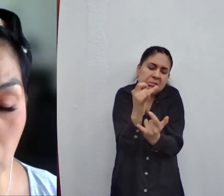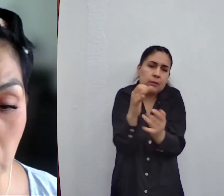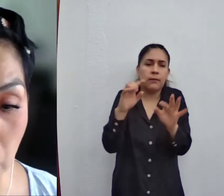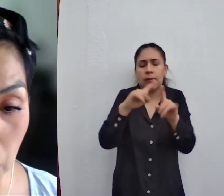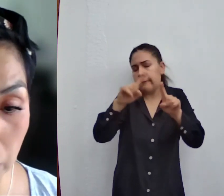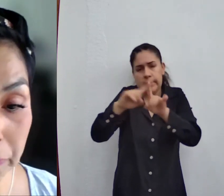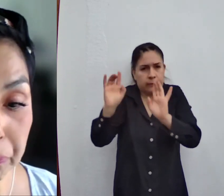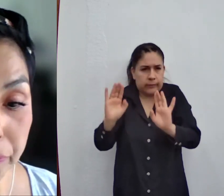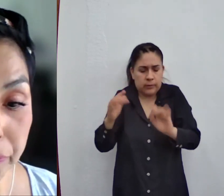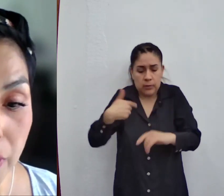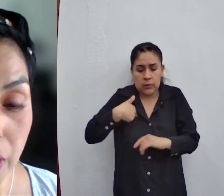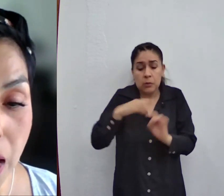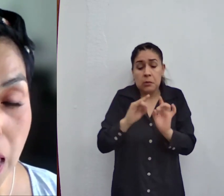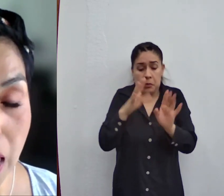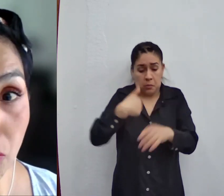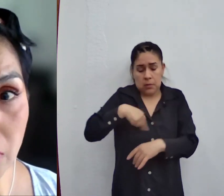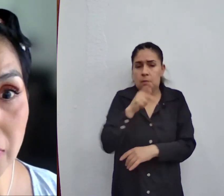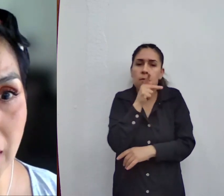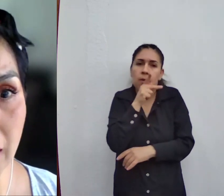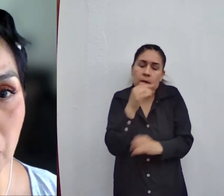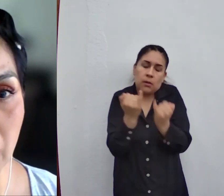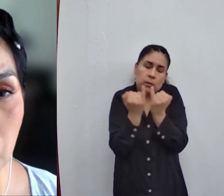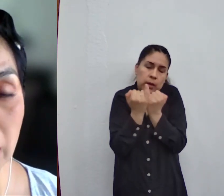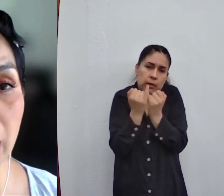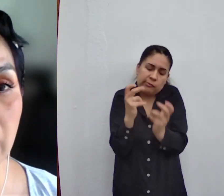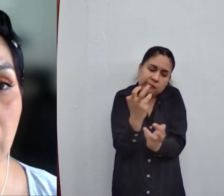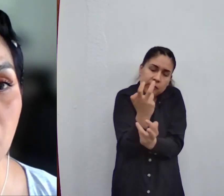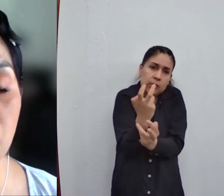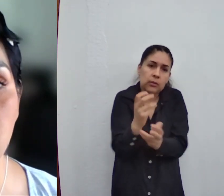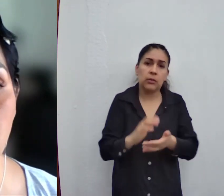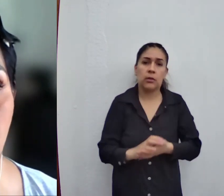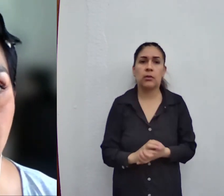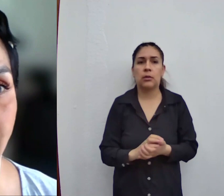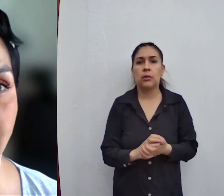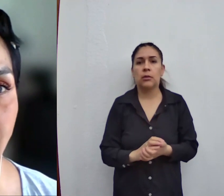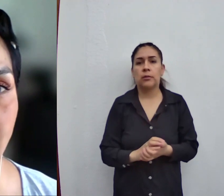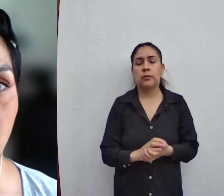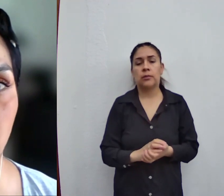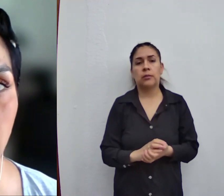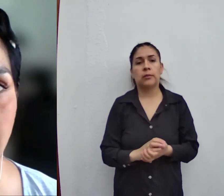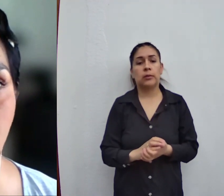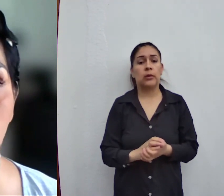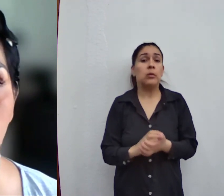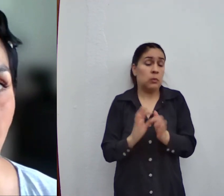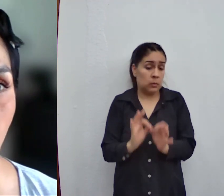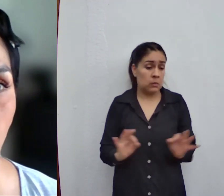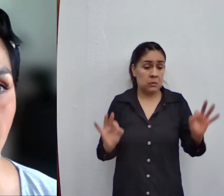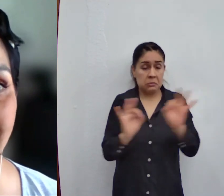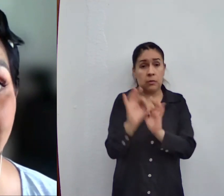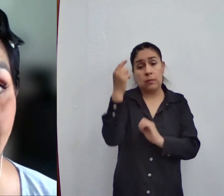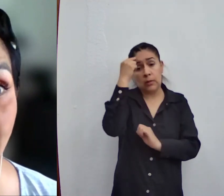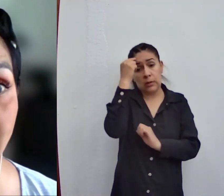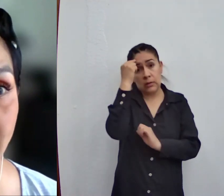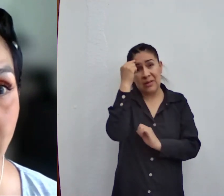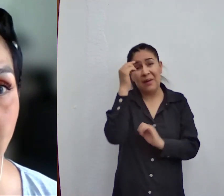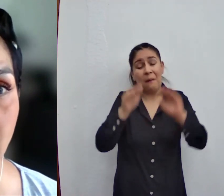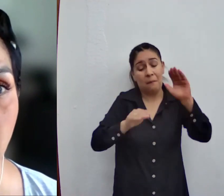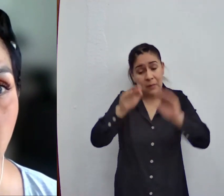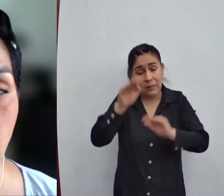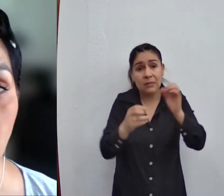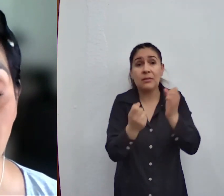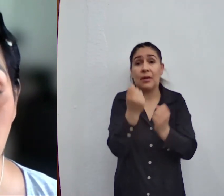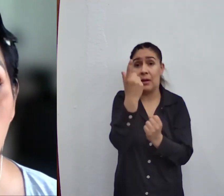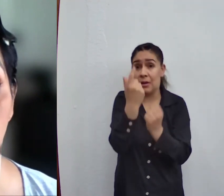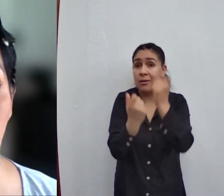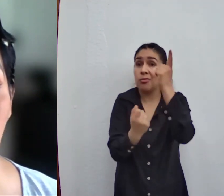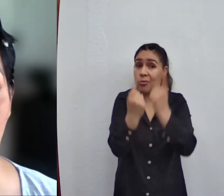cuidando. Entonces, pues también hay que tomar en cuenta que hay condiciones como la artritis que es sumamente complicado luego trasladarse porque es